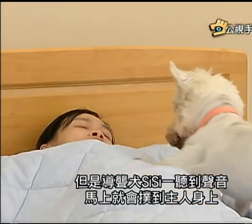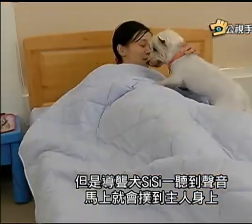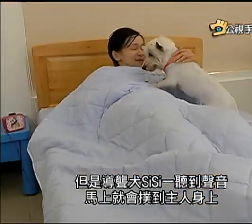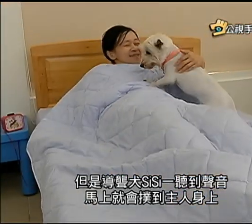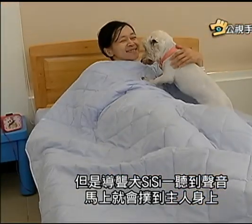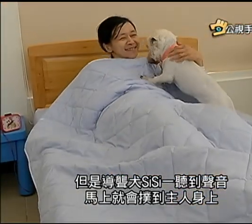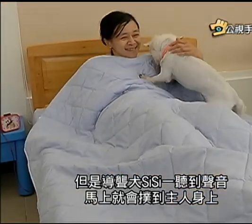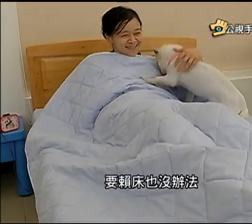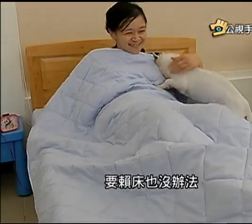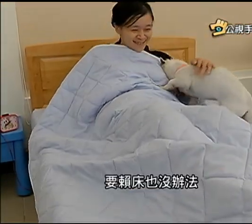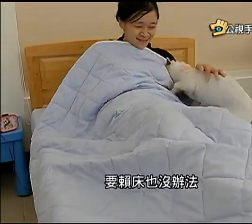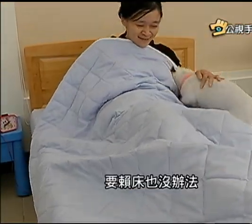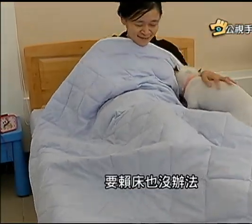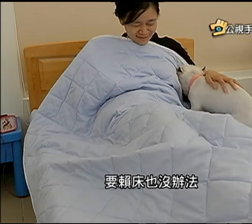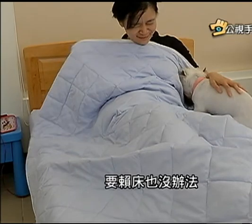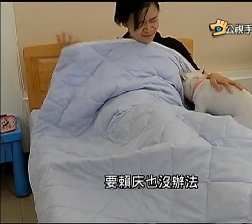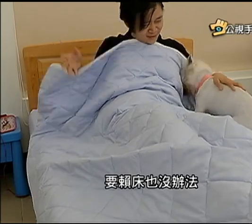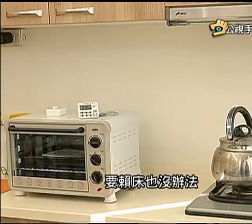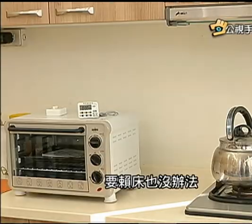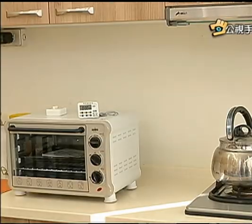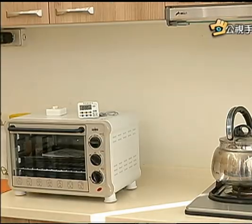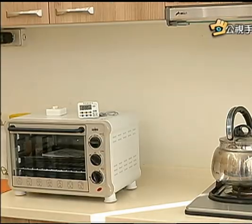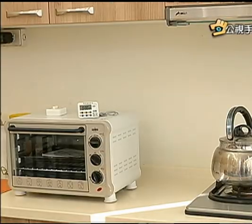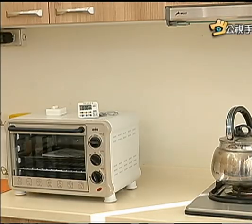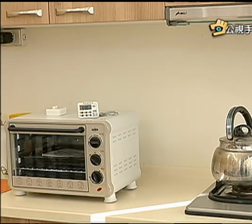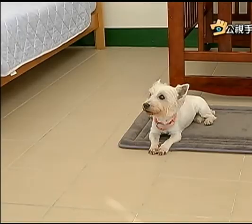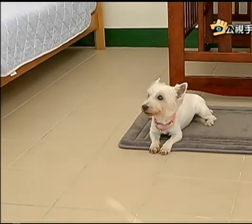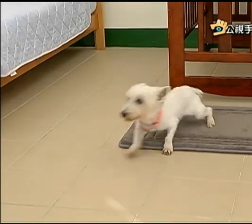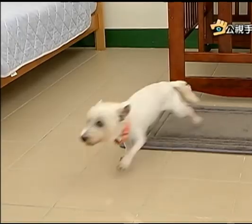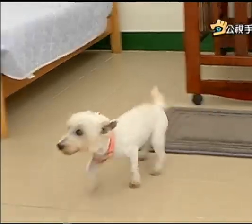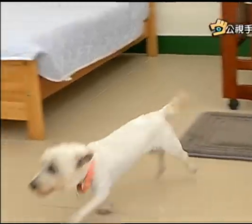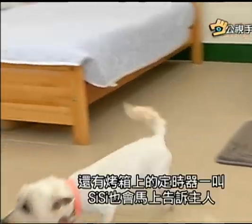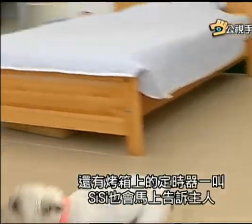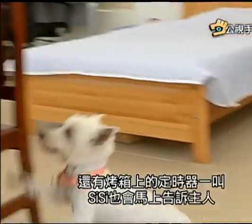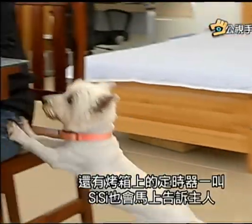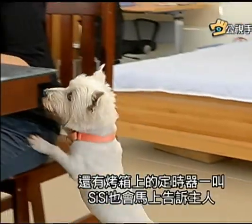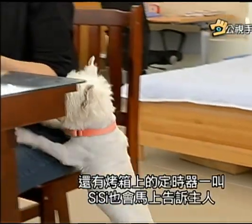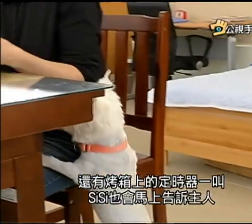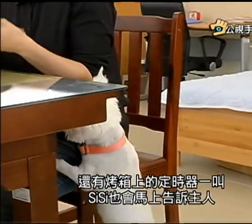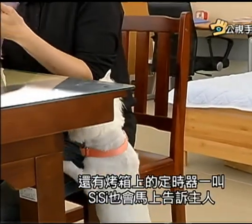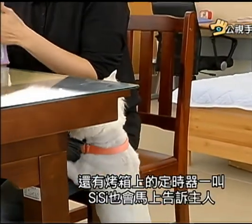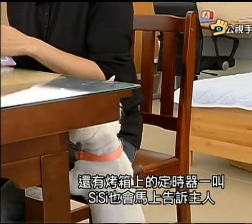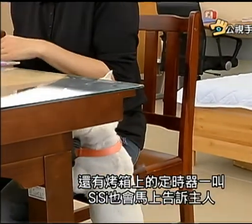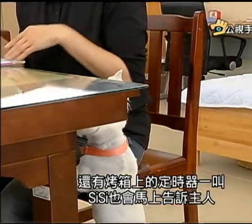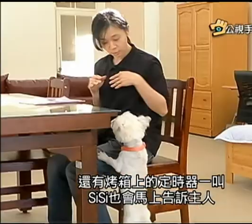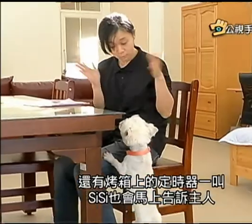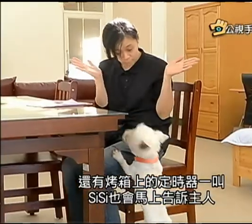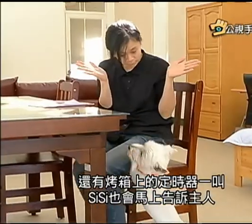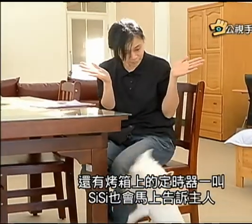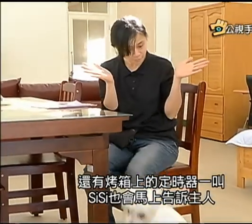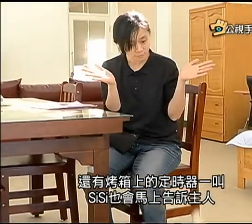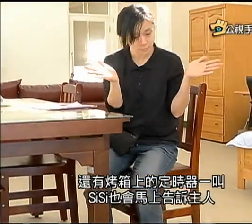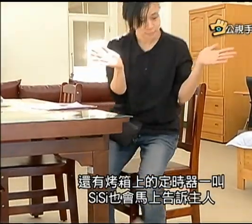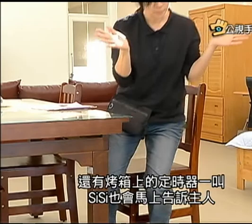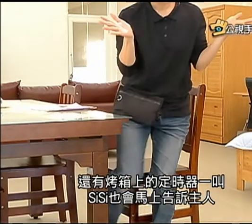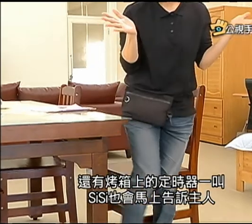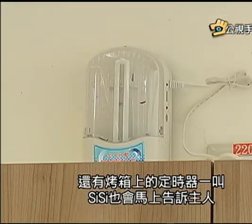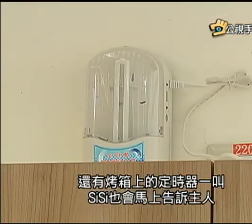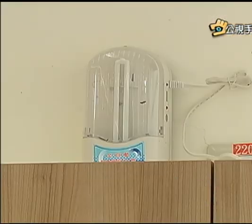上，要赖床也没办法。还有烤箱上的定时器一叫， Sissy 也会马上告诉主人。